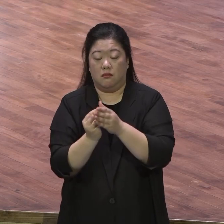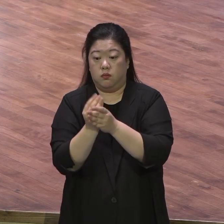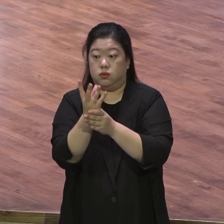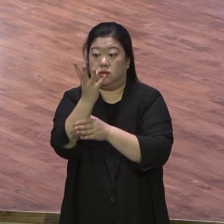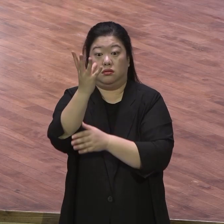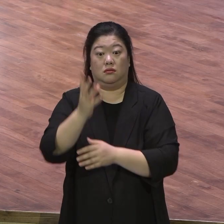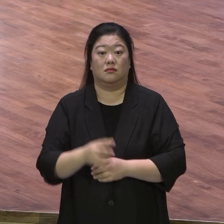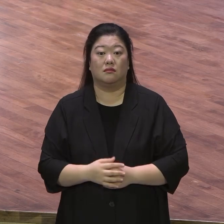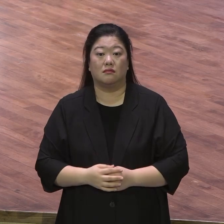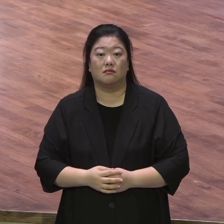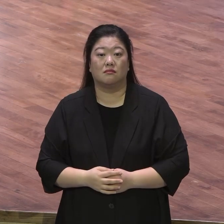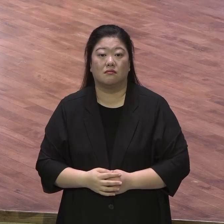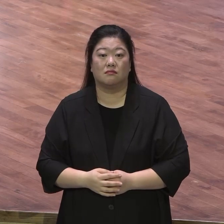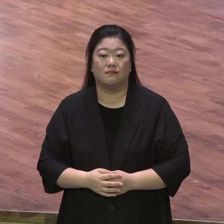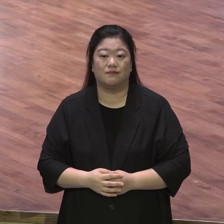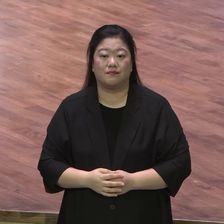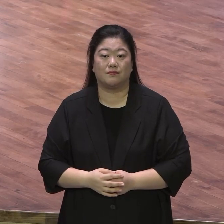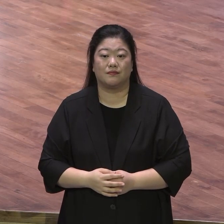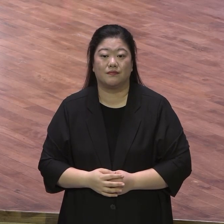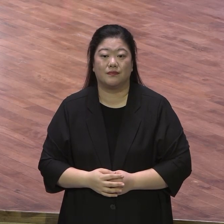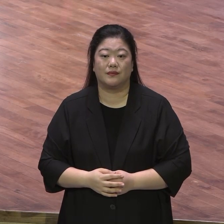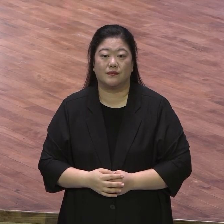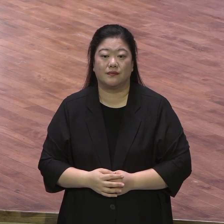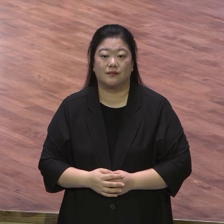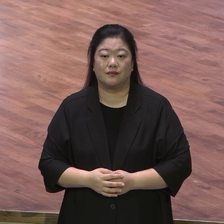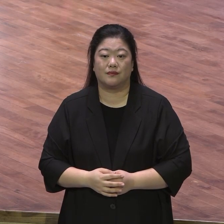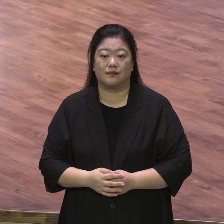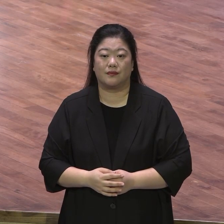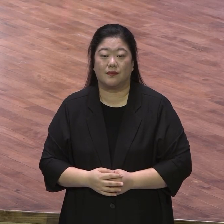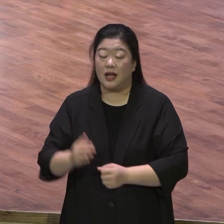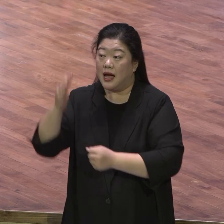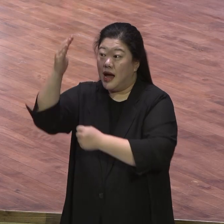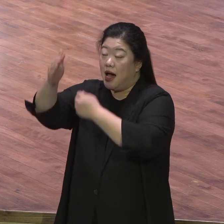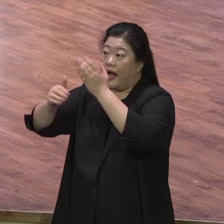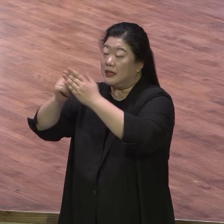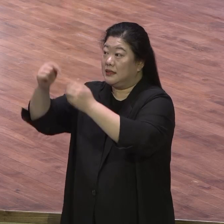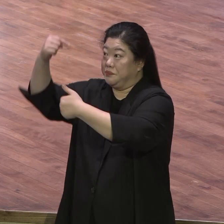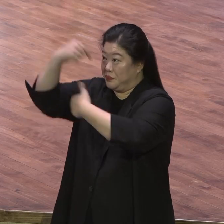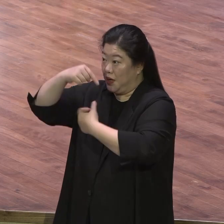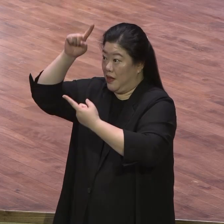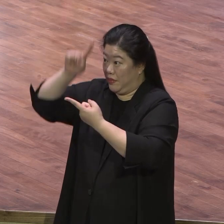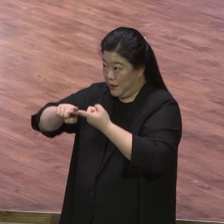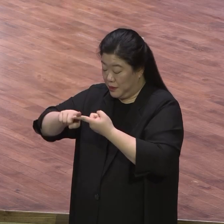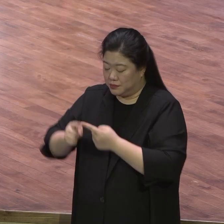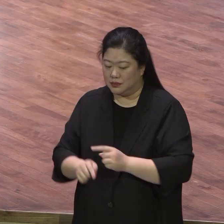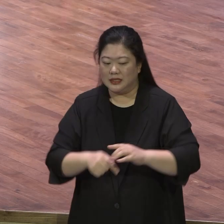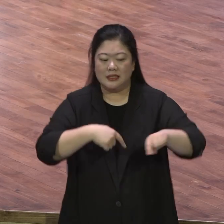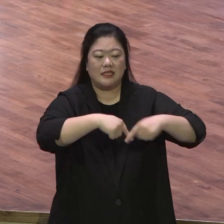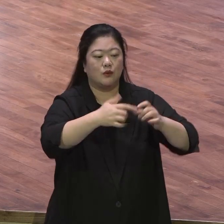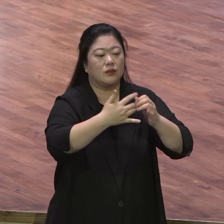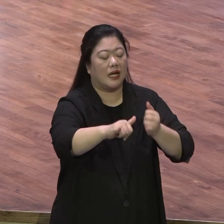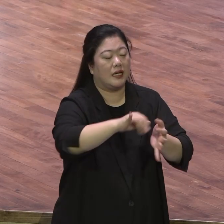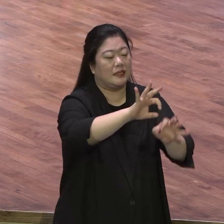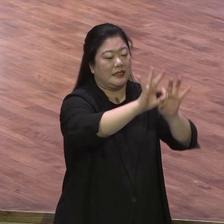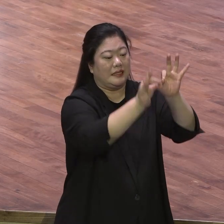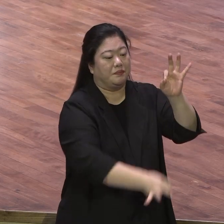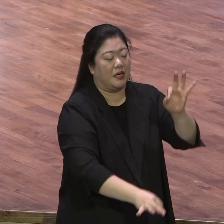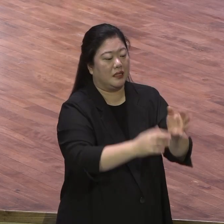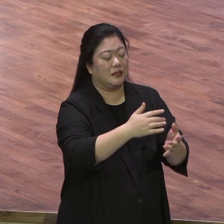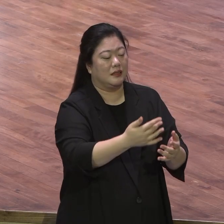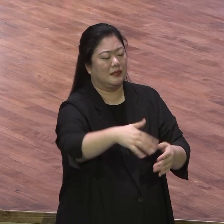모세가 하나님께서 말씀하신 대로 각 지파 열두 지파 지도자들로부터 열두